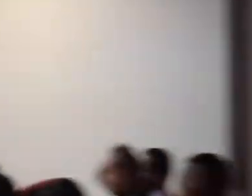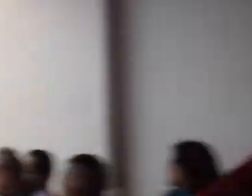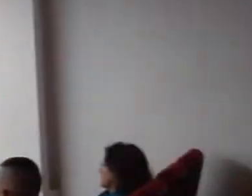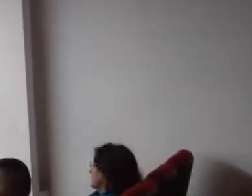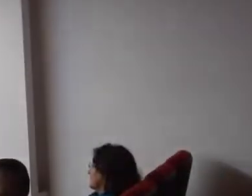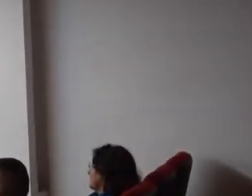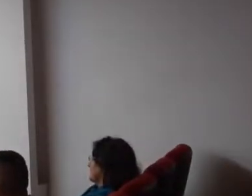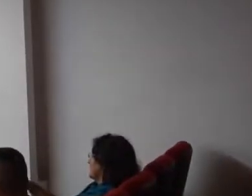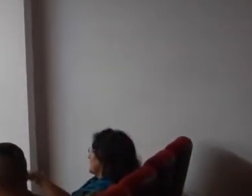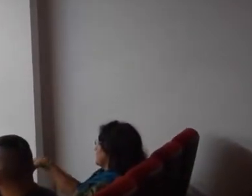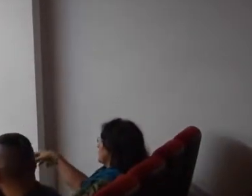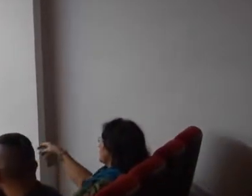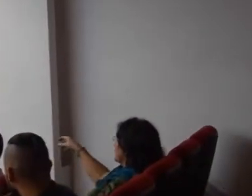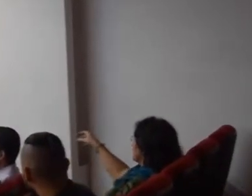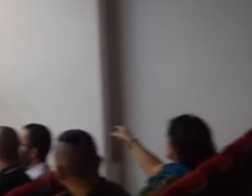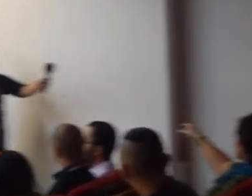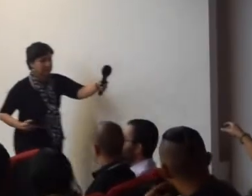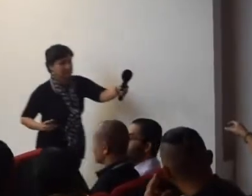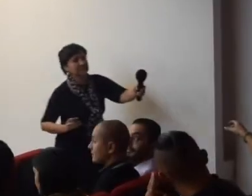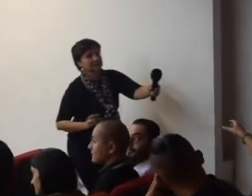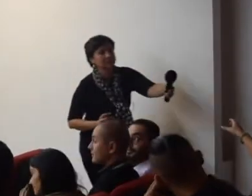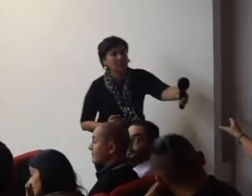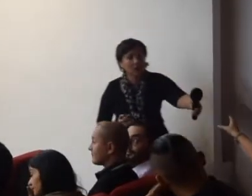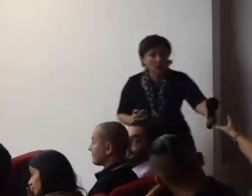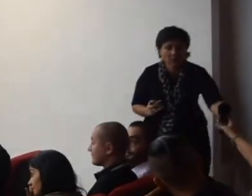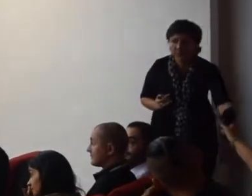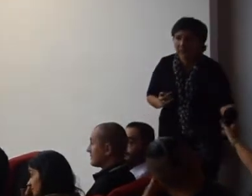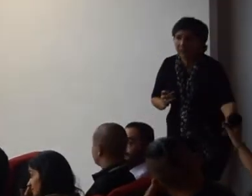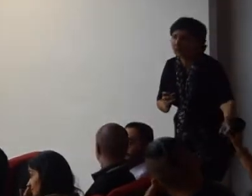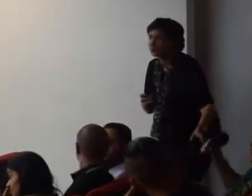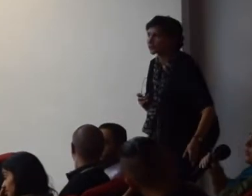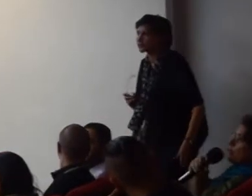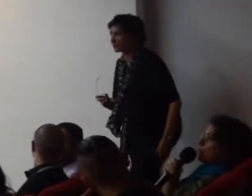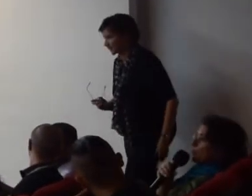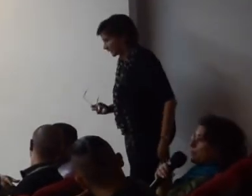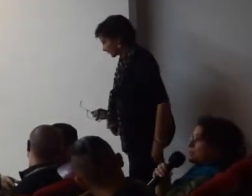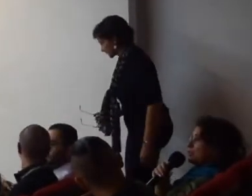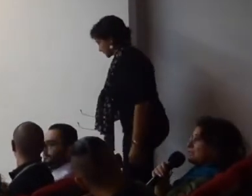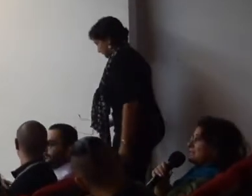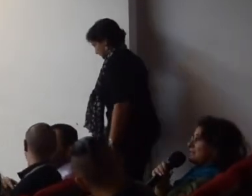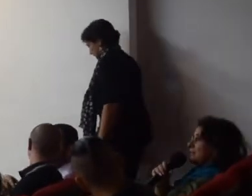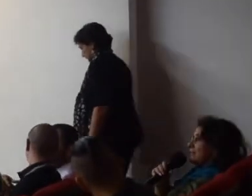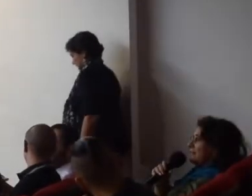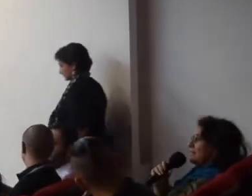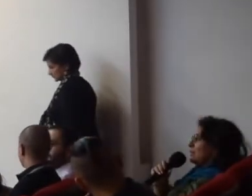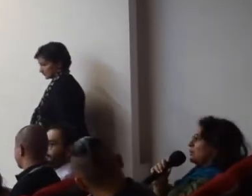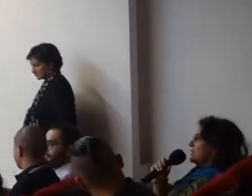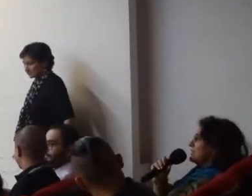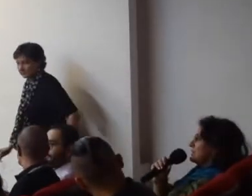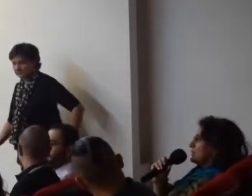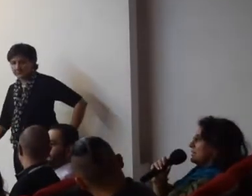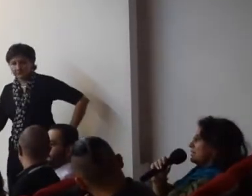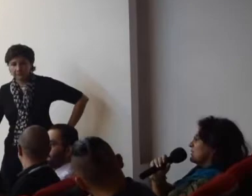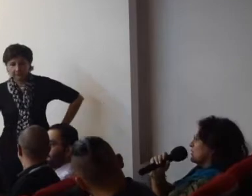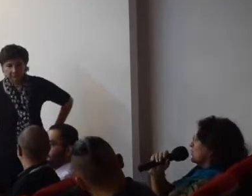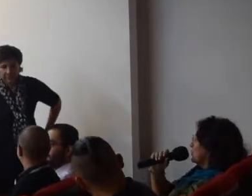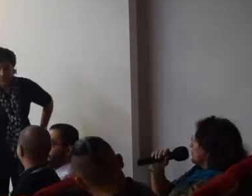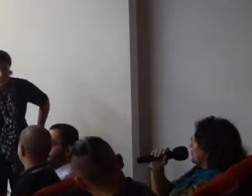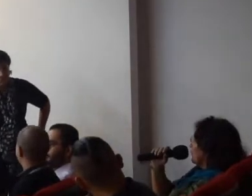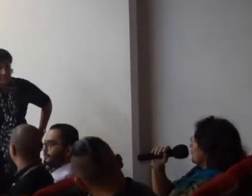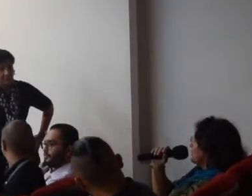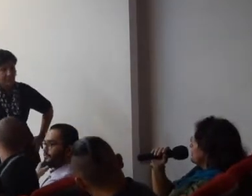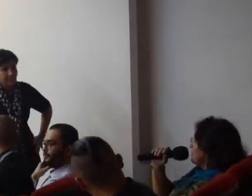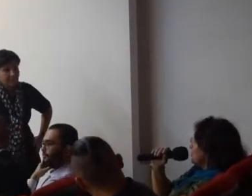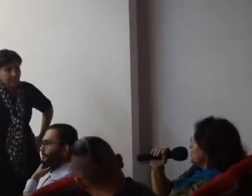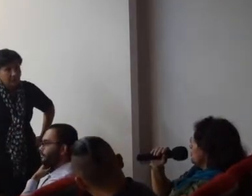¿Cómo le devolvemos este trabajo a nosotros? Pero yo pienso que Steven ya había hablado de la sistematización,